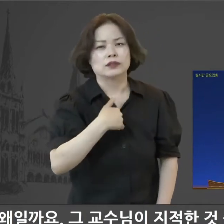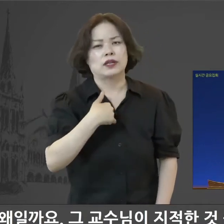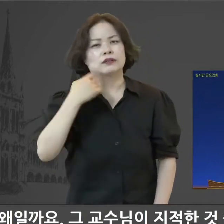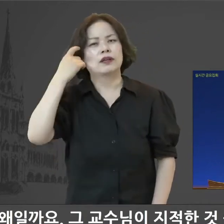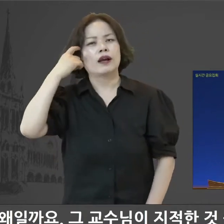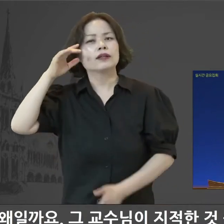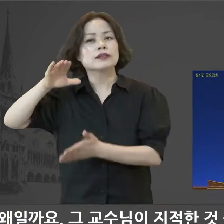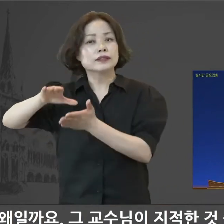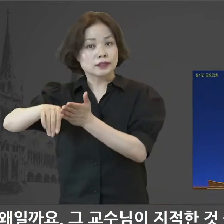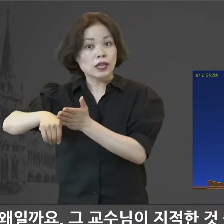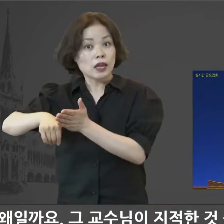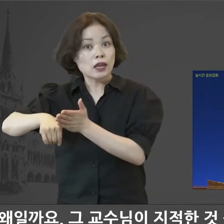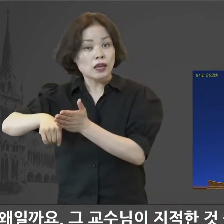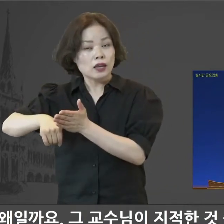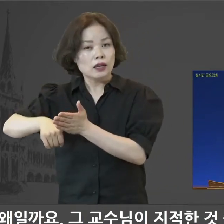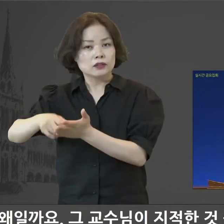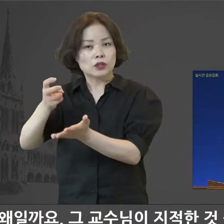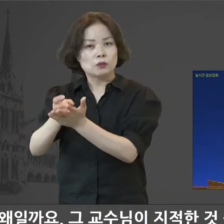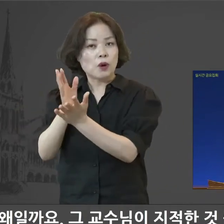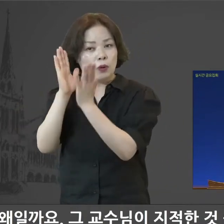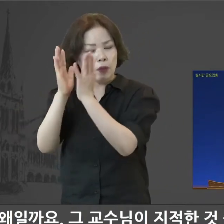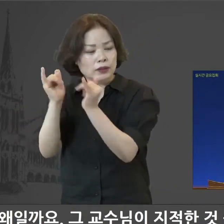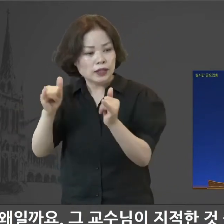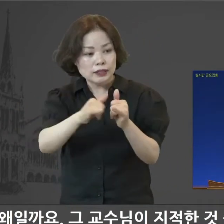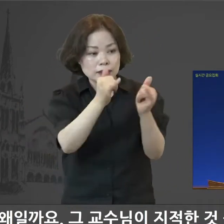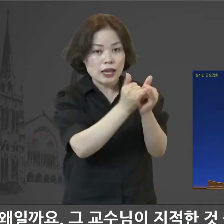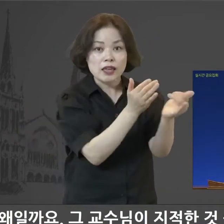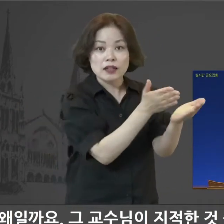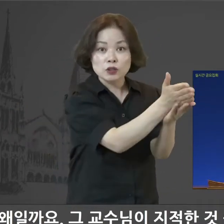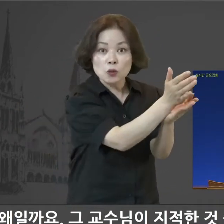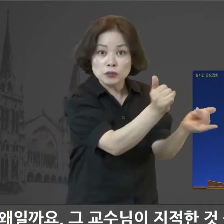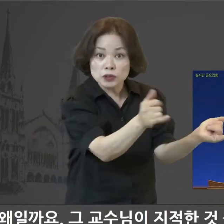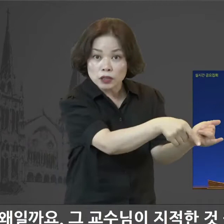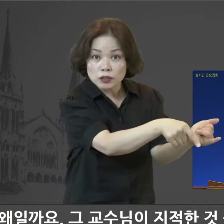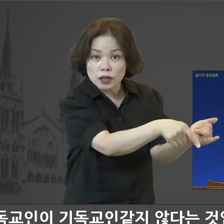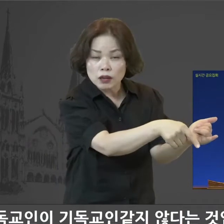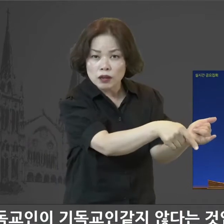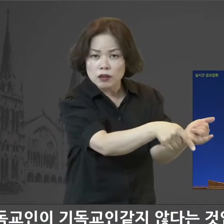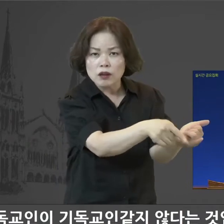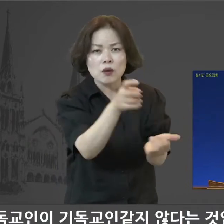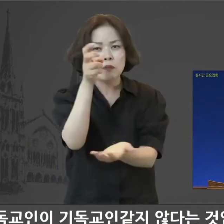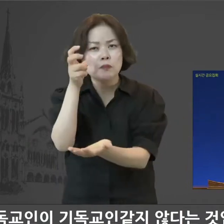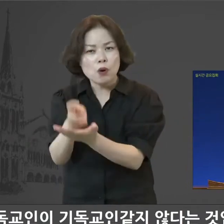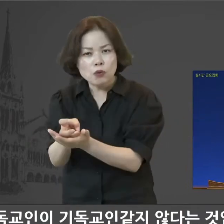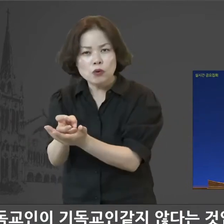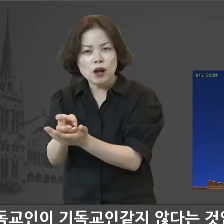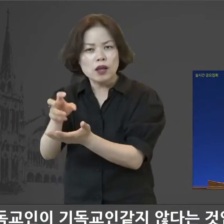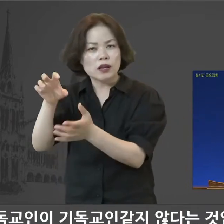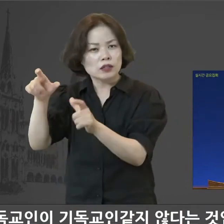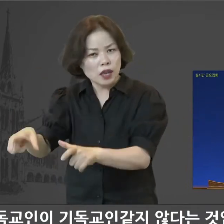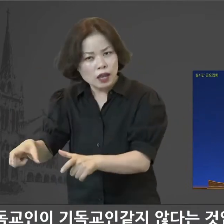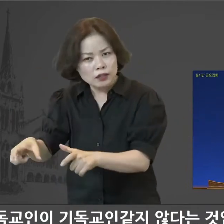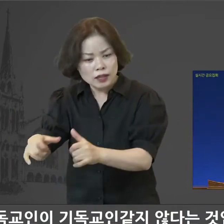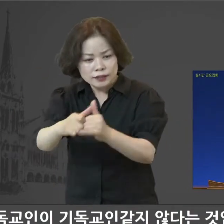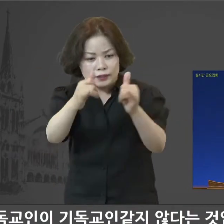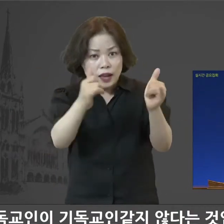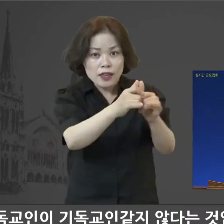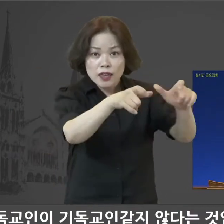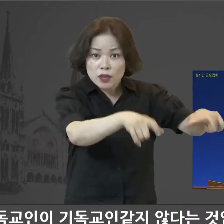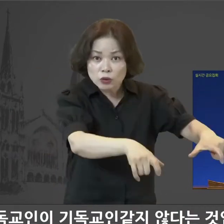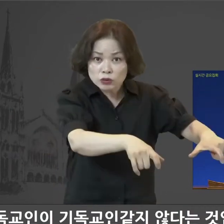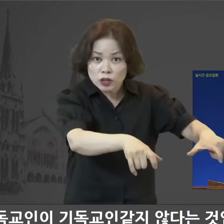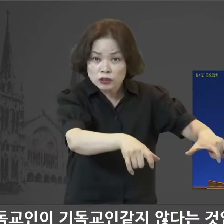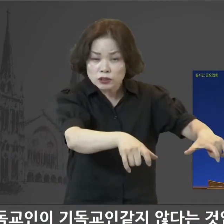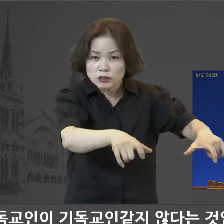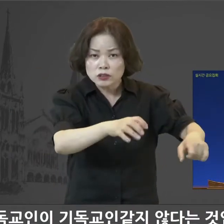때는 저는 법학자고 그분 사회학자인데 오히려 법과 정치의 영역이나 사회 영역이나 여기서는 저나